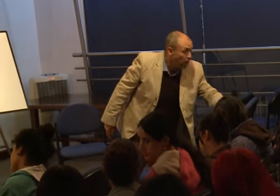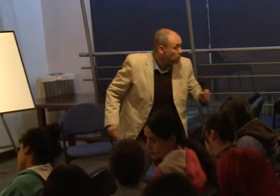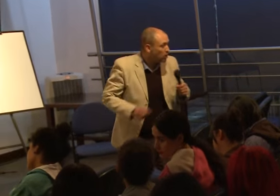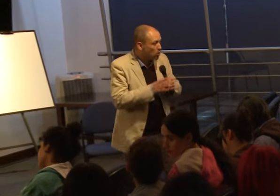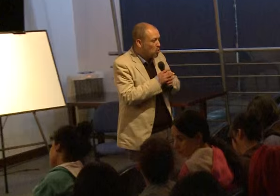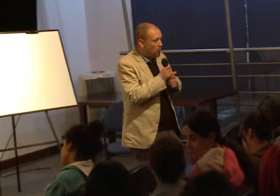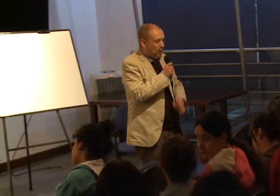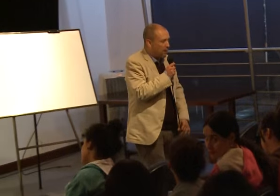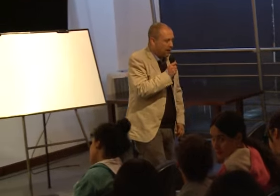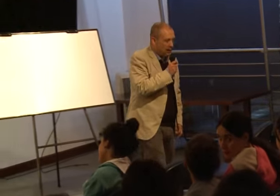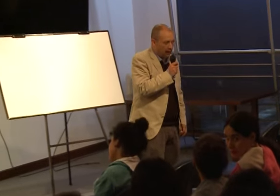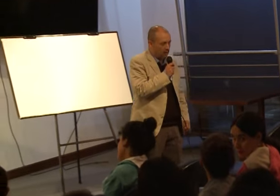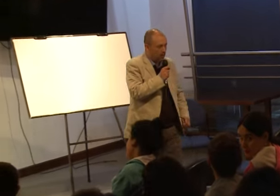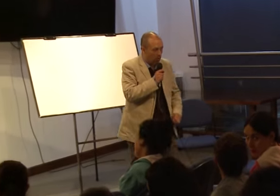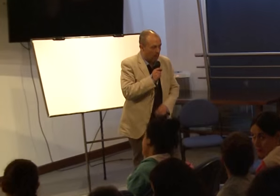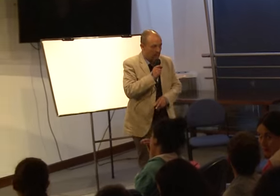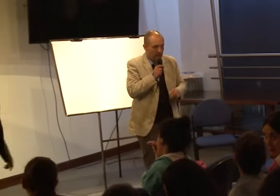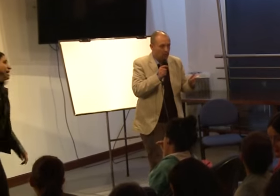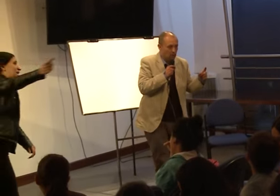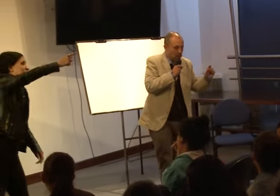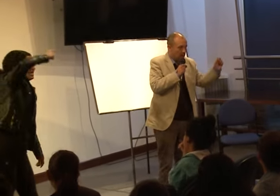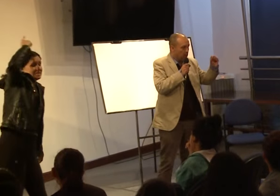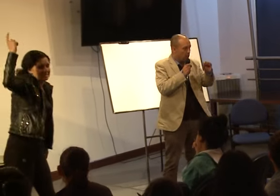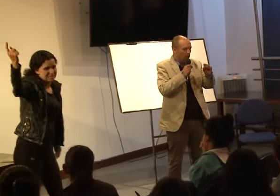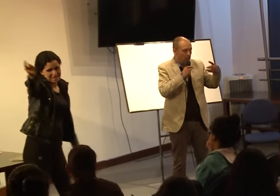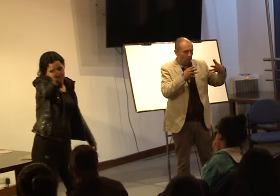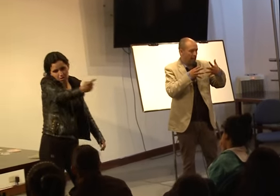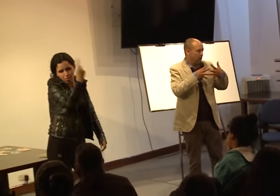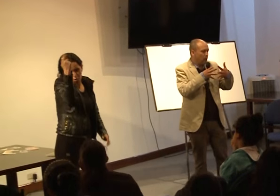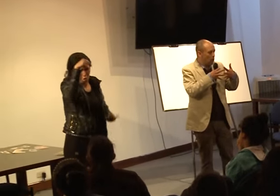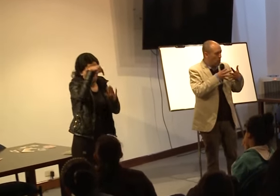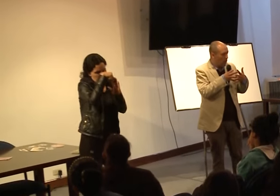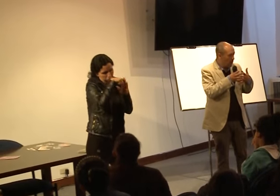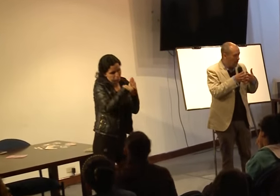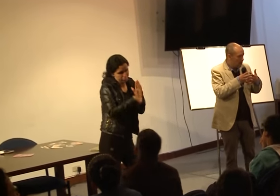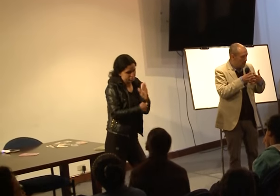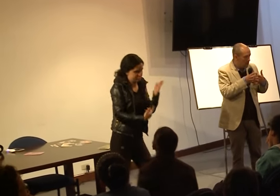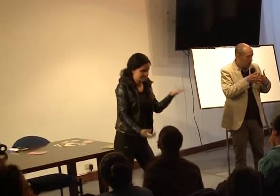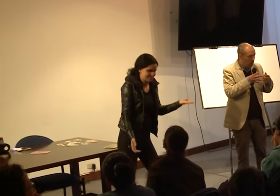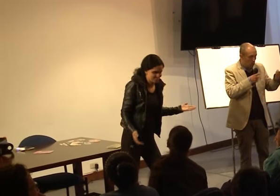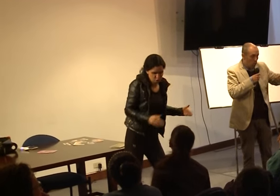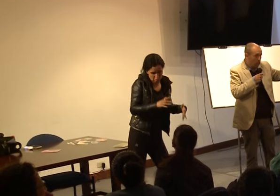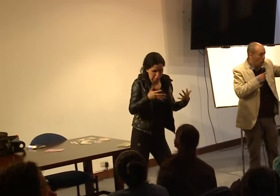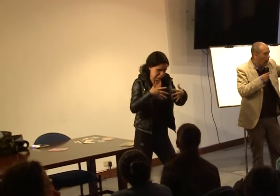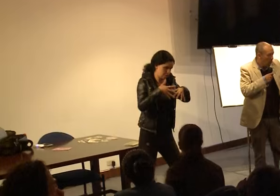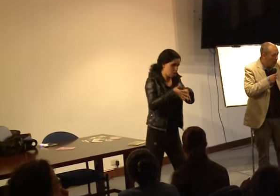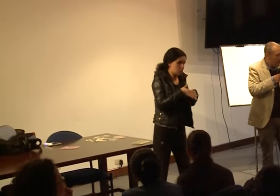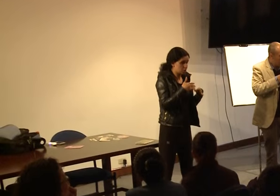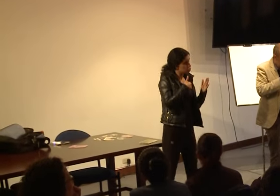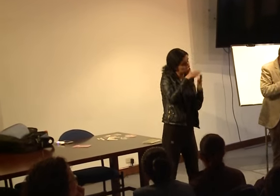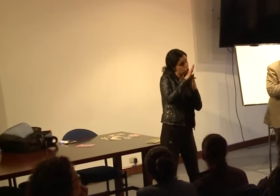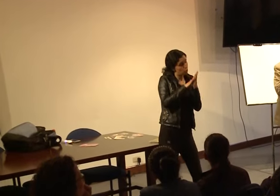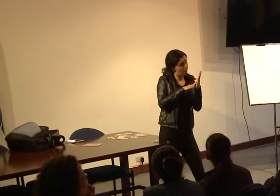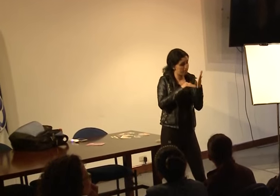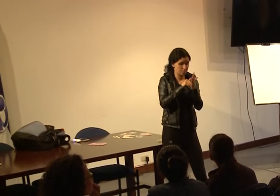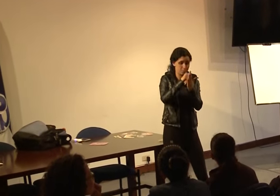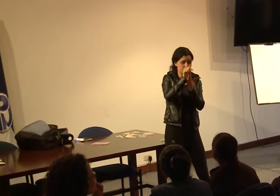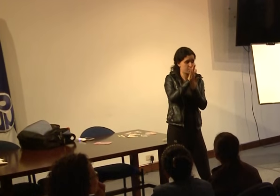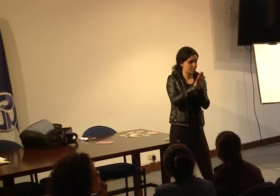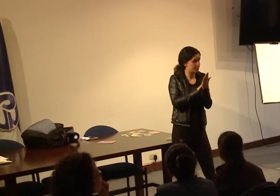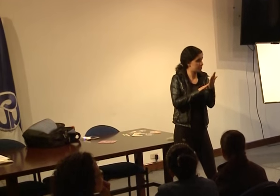No, está perfecto. Estoy hablando en un sentido supremamente general. Lo que pasa es que si ustedes ya se ponen a mirar, pues evidentemente todo se combina. Si cuando yo pinto,